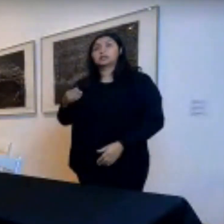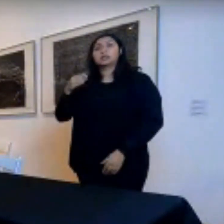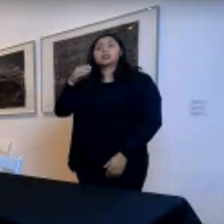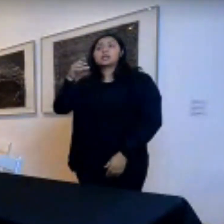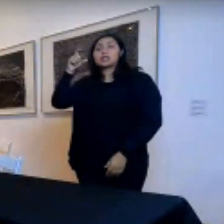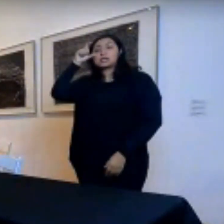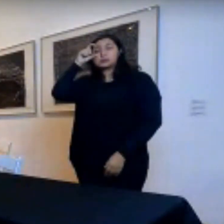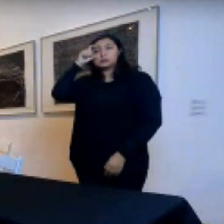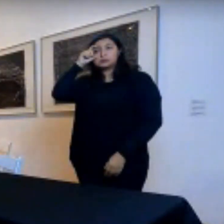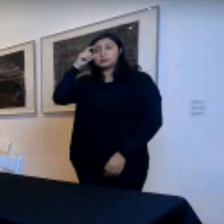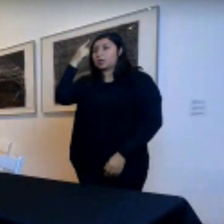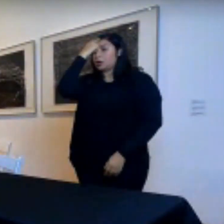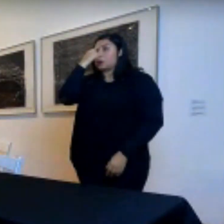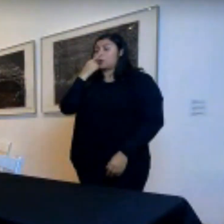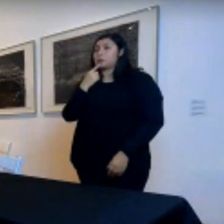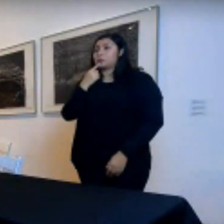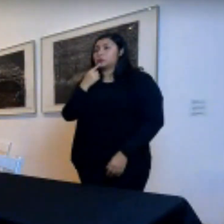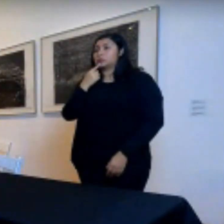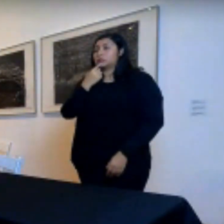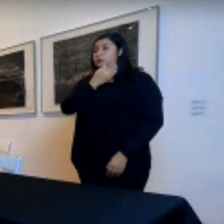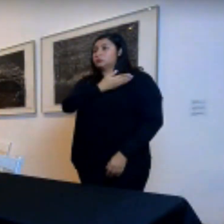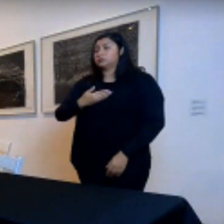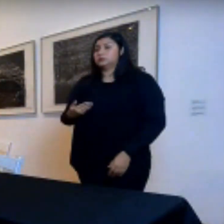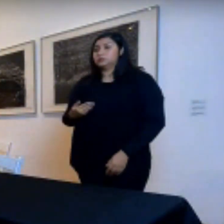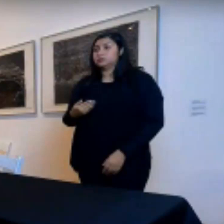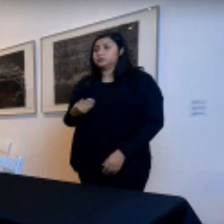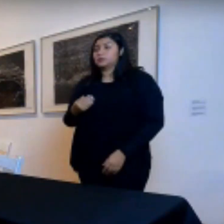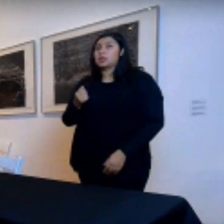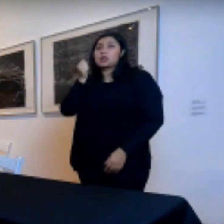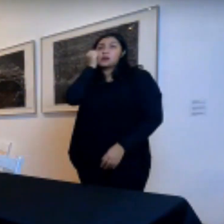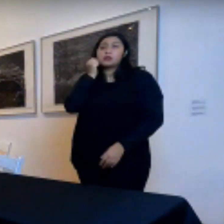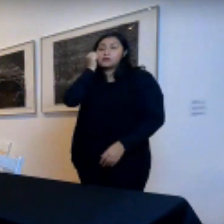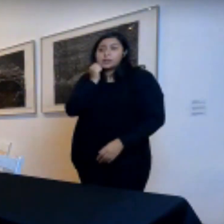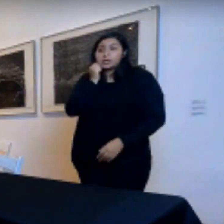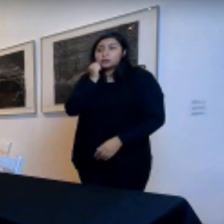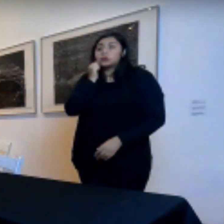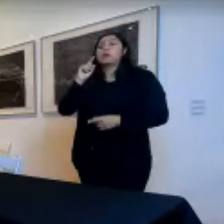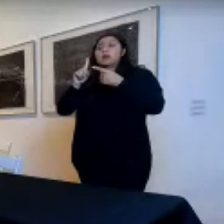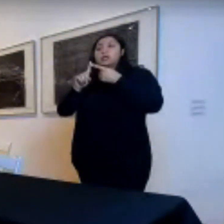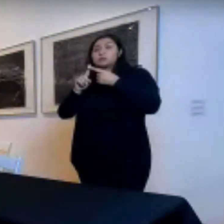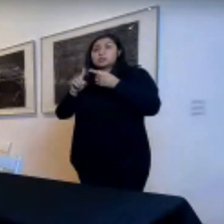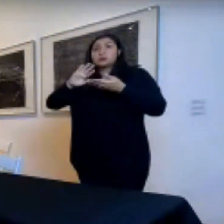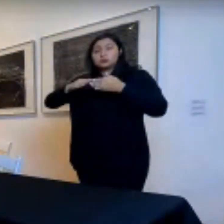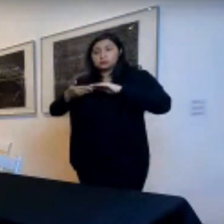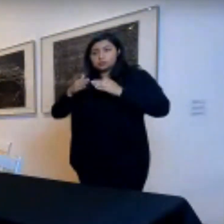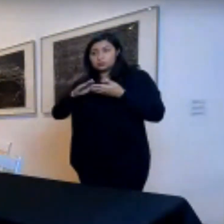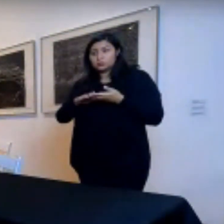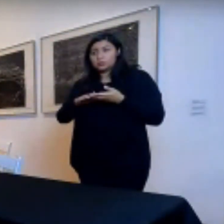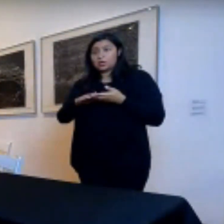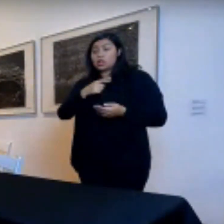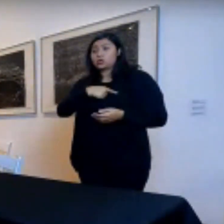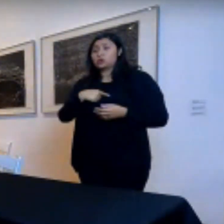con Museo de la Solidaridad, Salvador Allende, afectos y participación con las comunidades. Nos acompañará Jessica